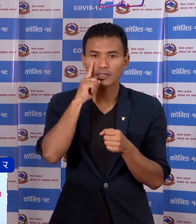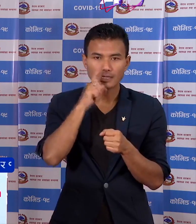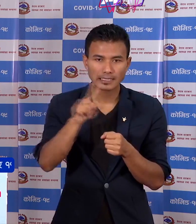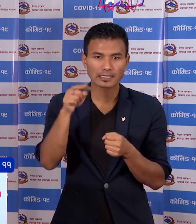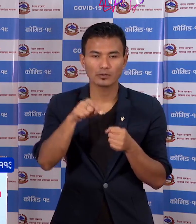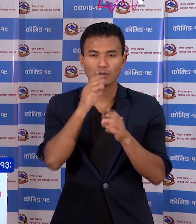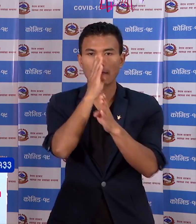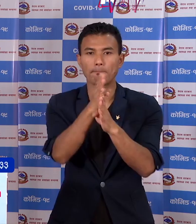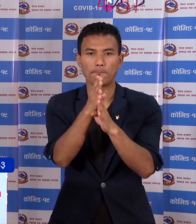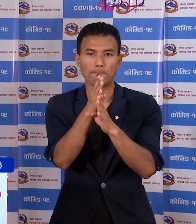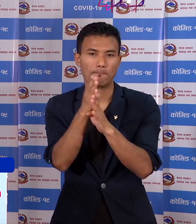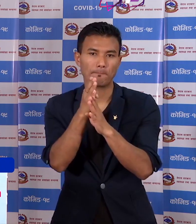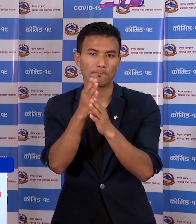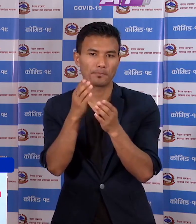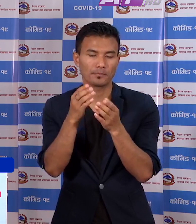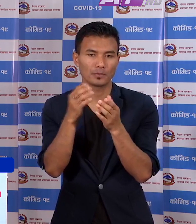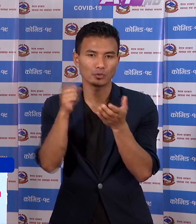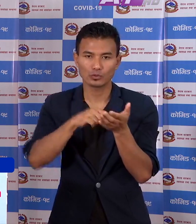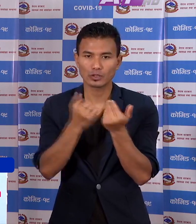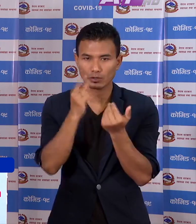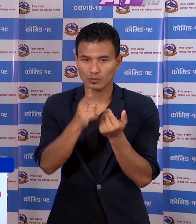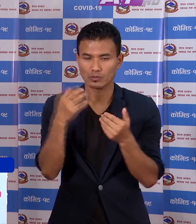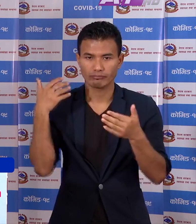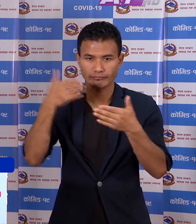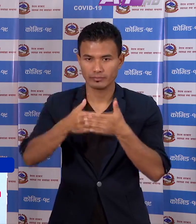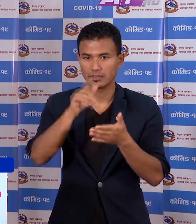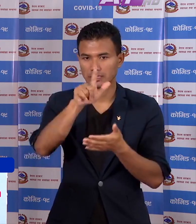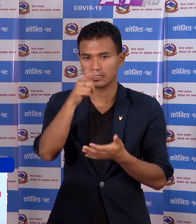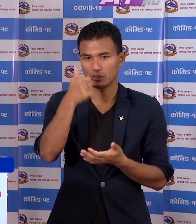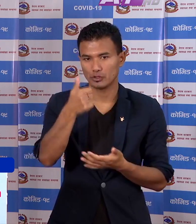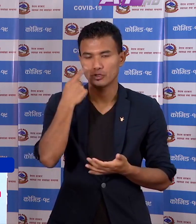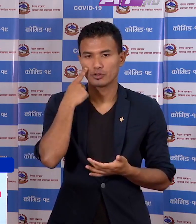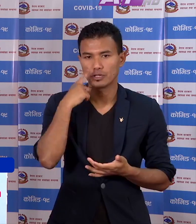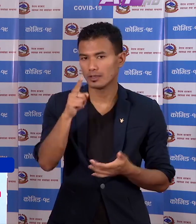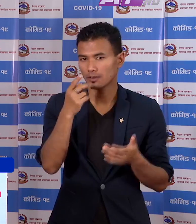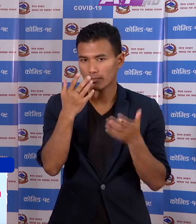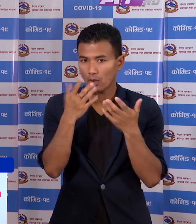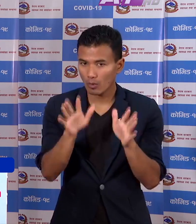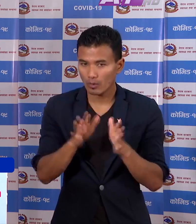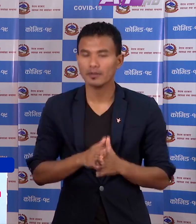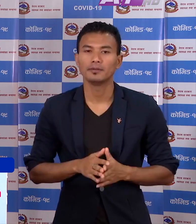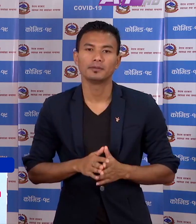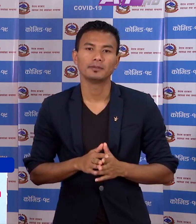यो लाइब प्रसारन शुरू गरे का हूँ आज असम्मा आई पुग्दा छेहत्तर दीन भयोसाइद